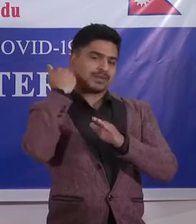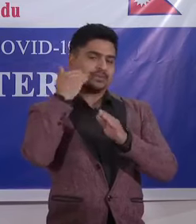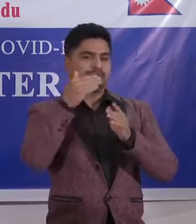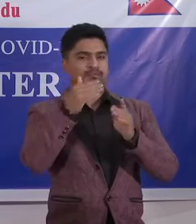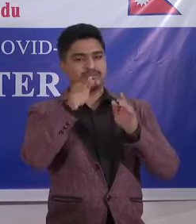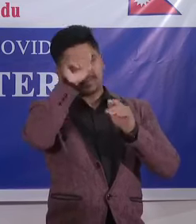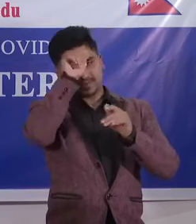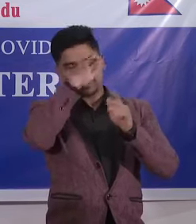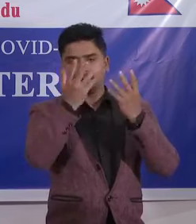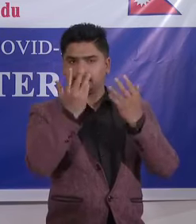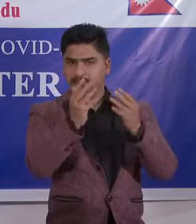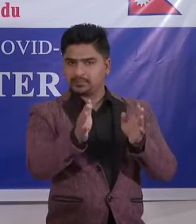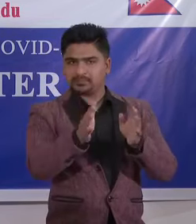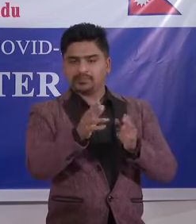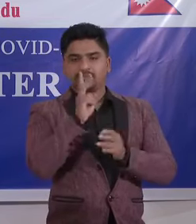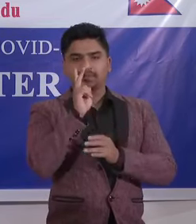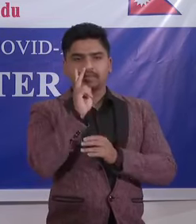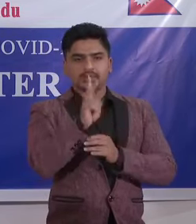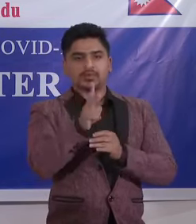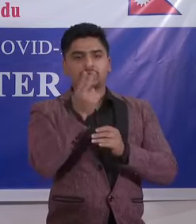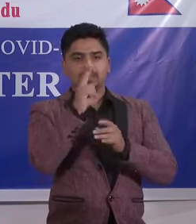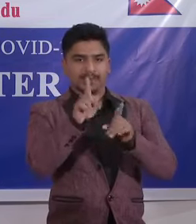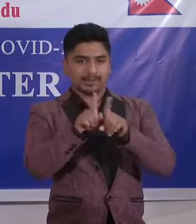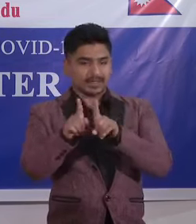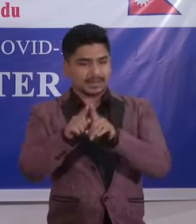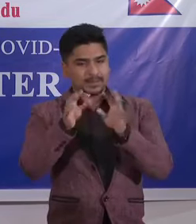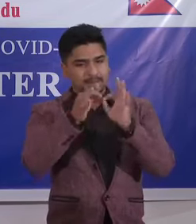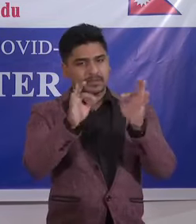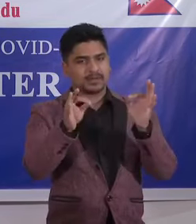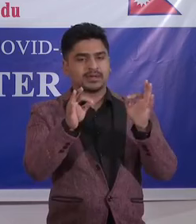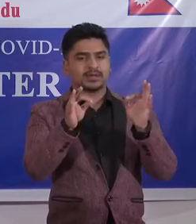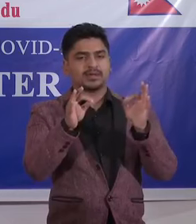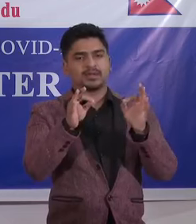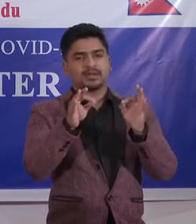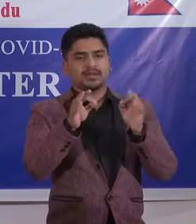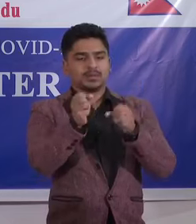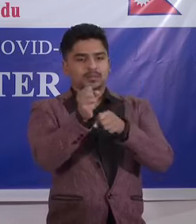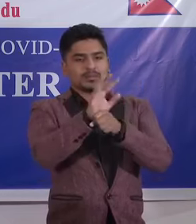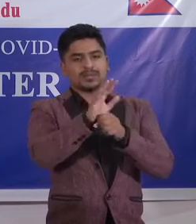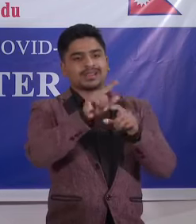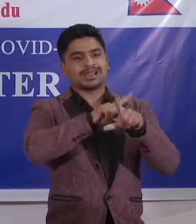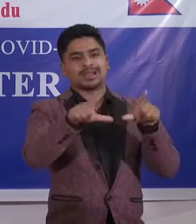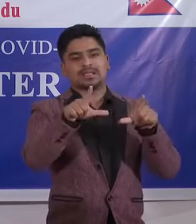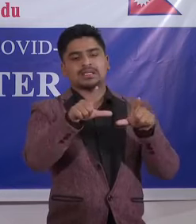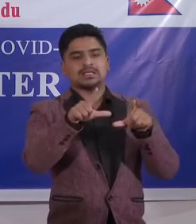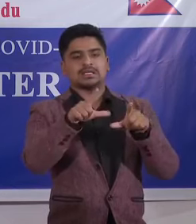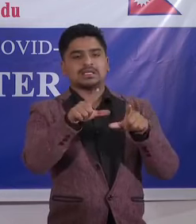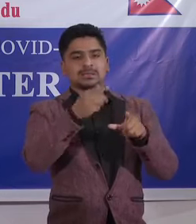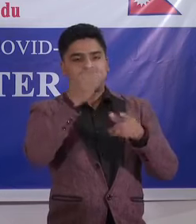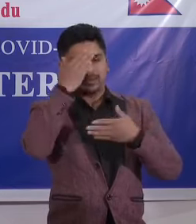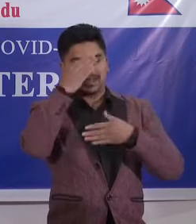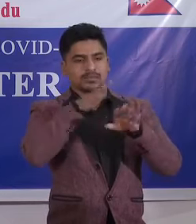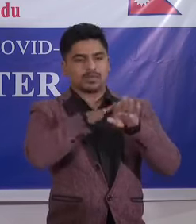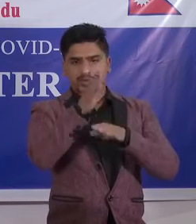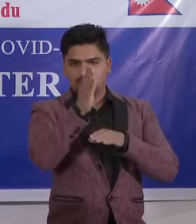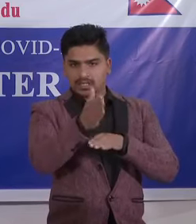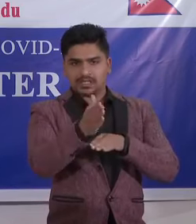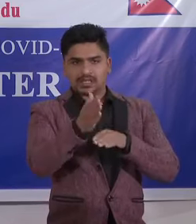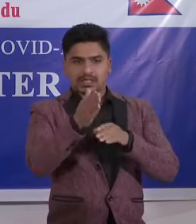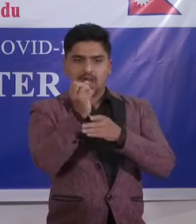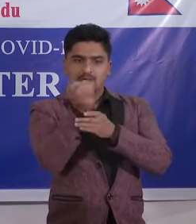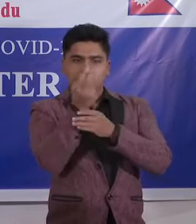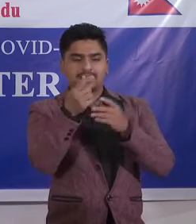अपडेट गराखा थें उत्यों कुरा त्यों भायता पनी बिविन्ना नान को भीद बिर्यामी अरूले उक्ता अस्पताल अरूमा जसले